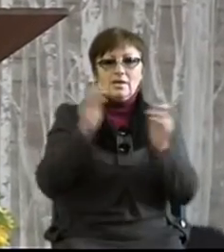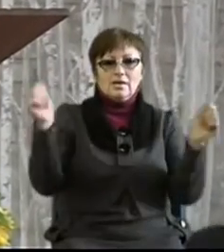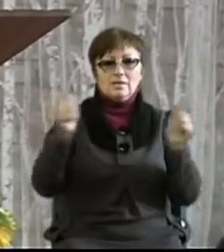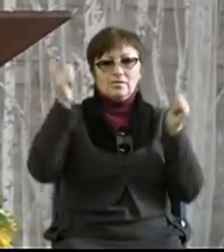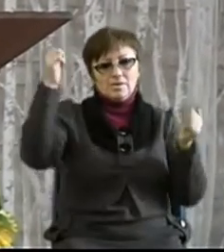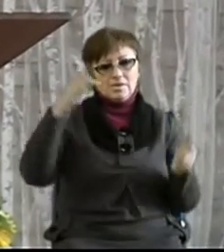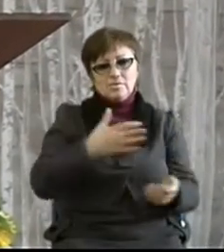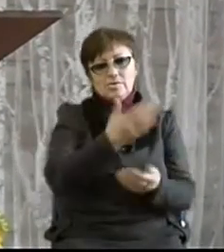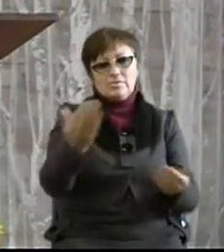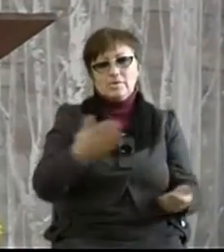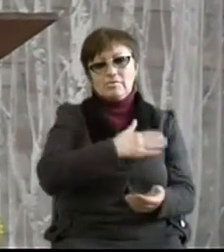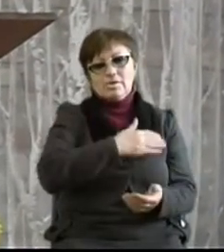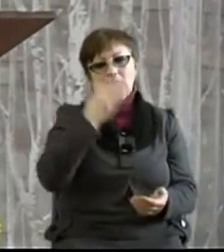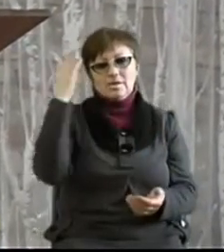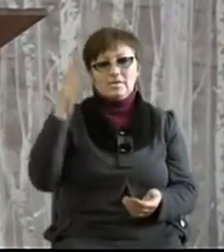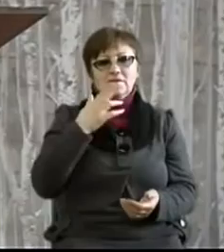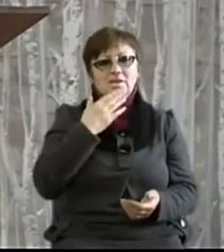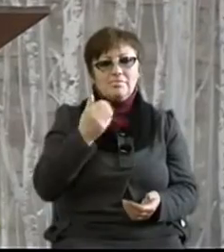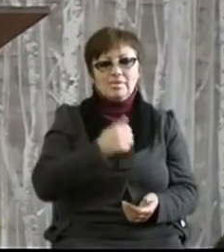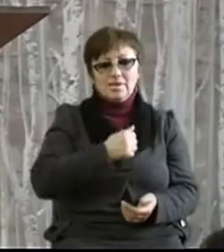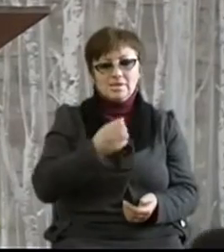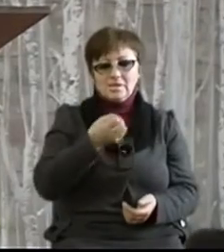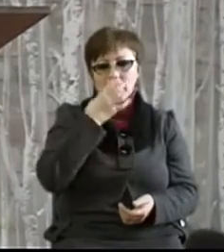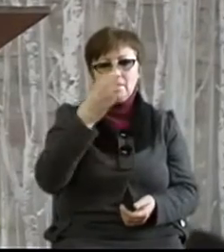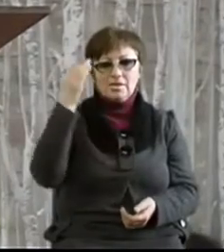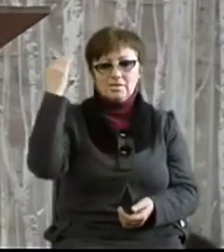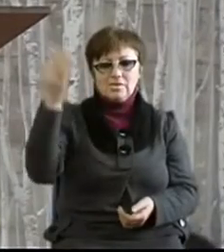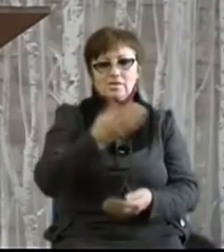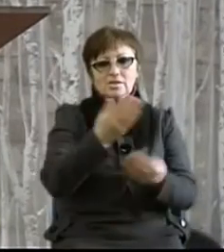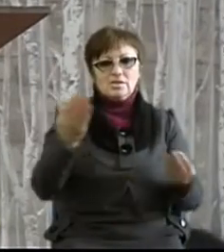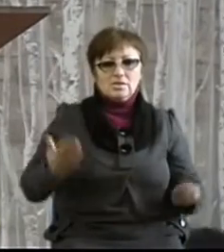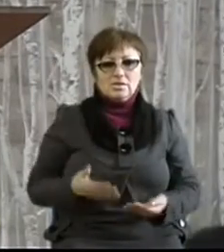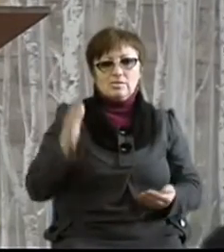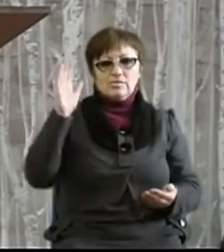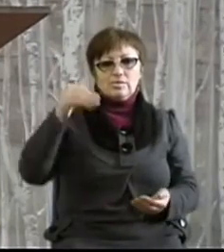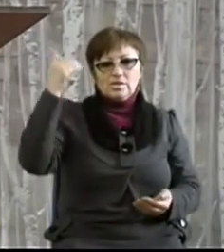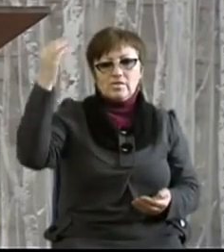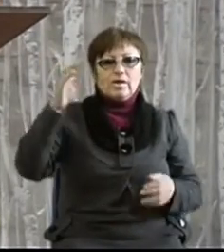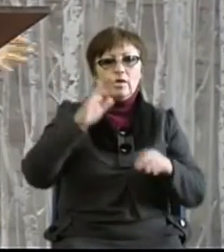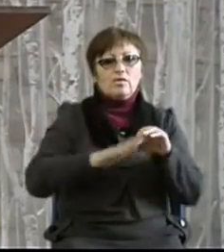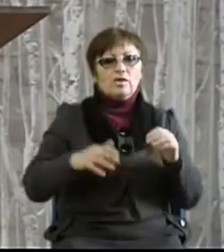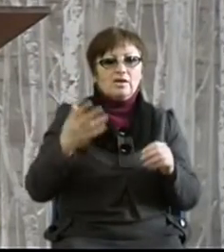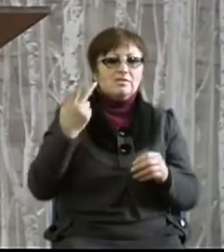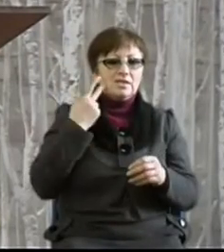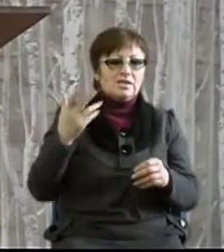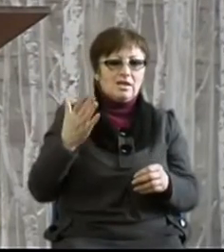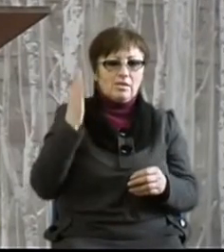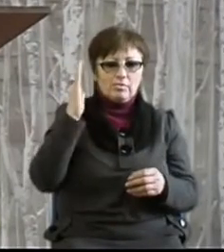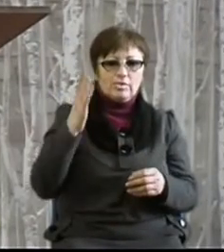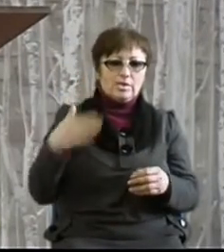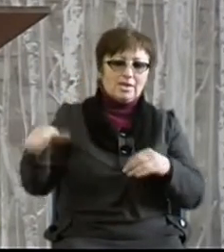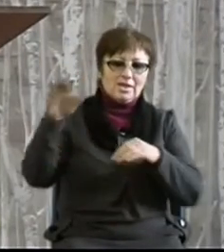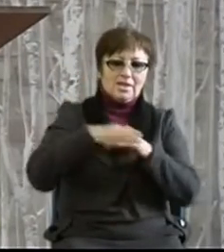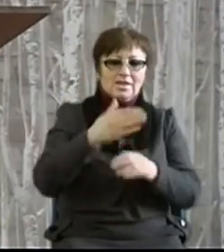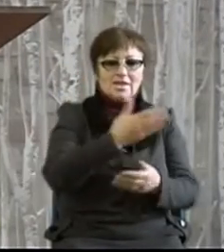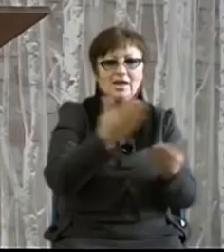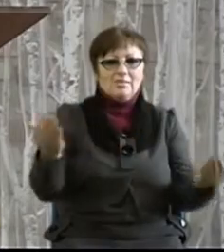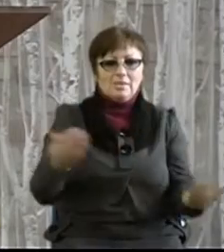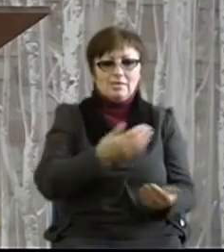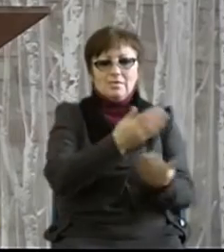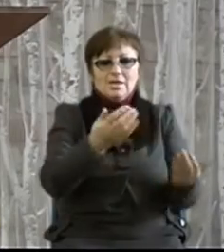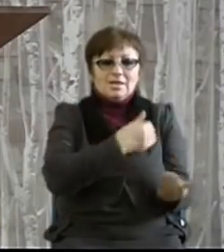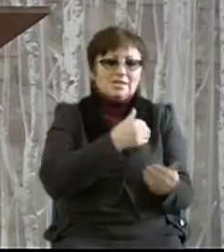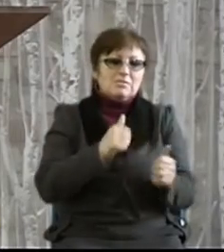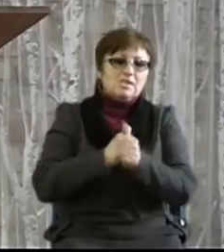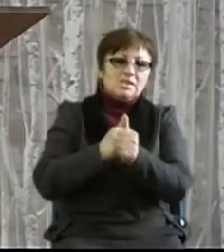Аллилуйя, Господь, мы благодарим за милость и благость Твою в нашей жизни. Пусть Твоя Божья рука пребудет всегда над нами, Господь. И мы хотим